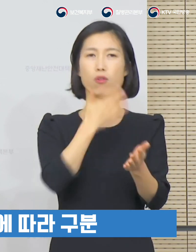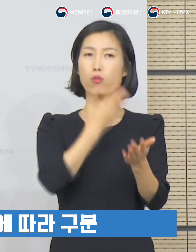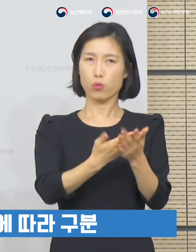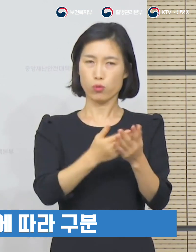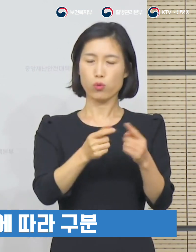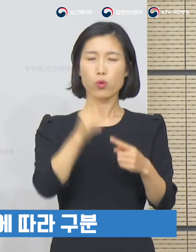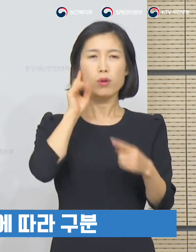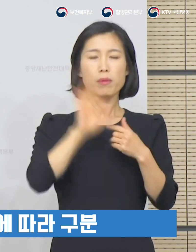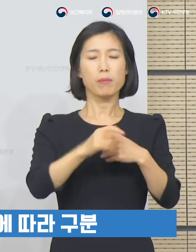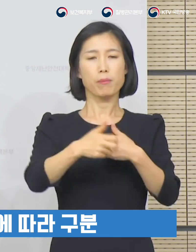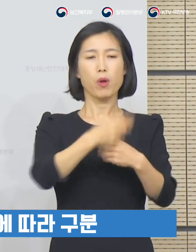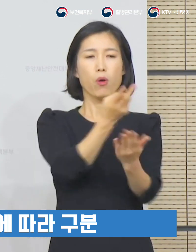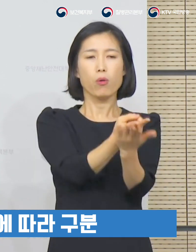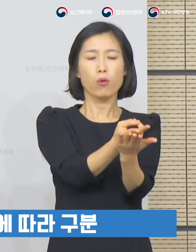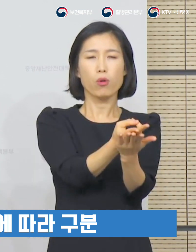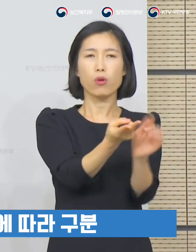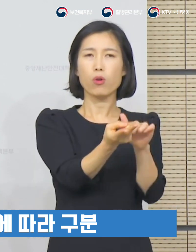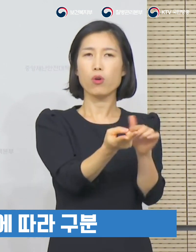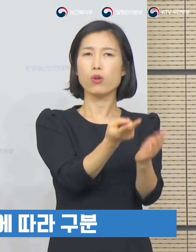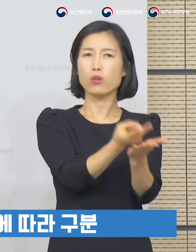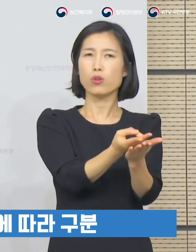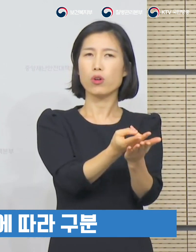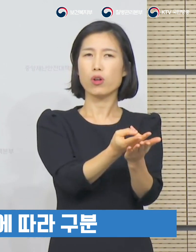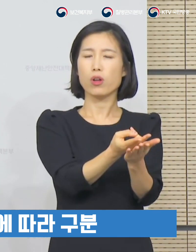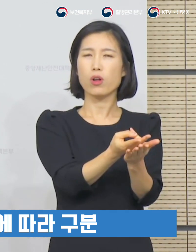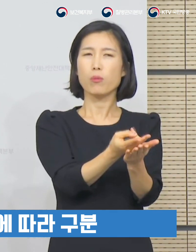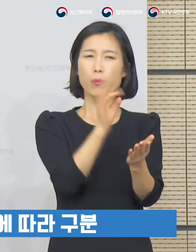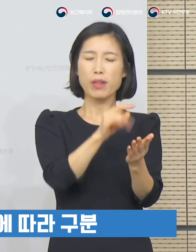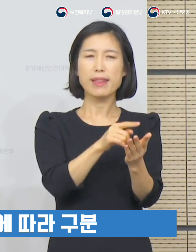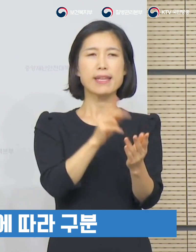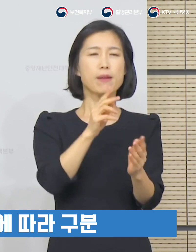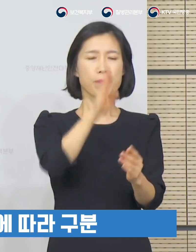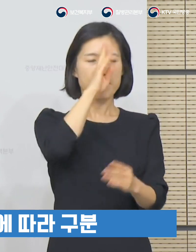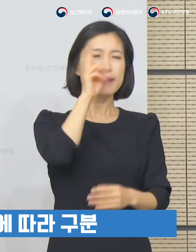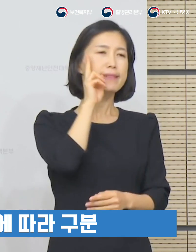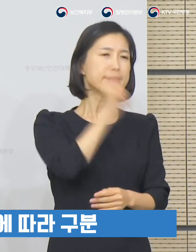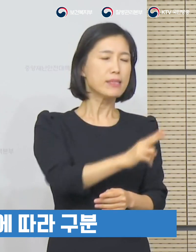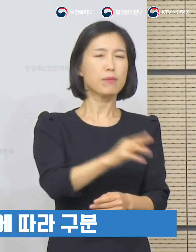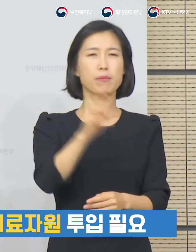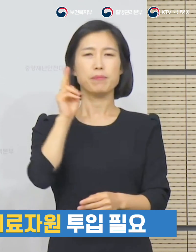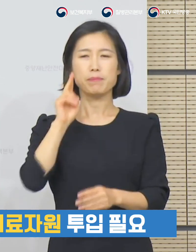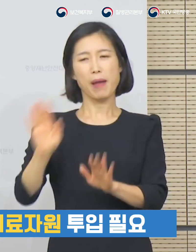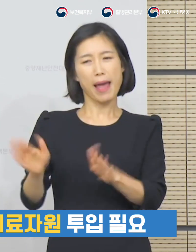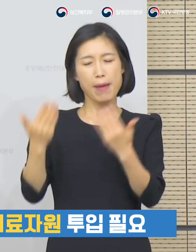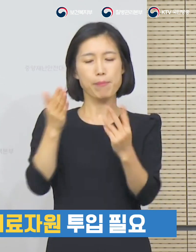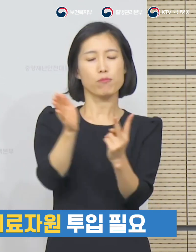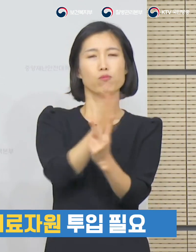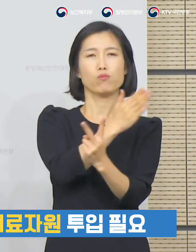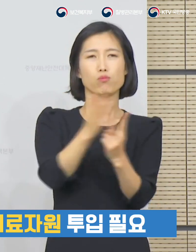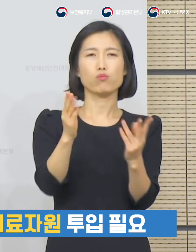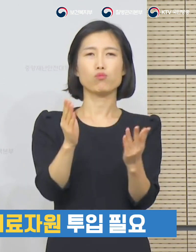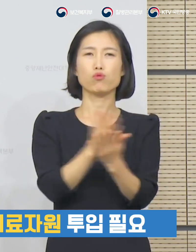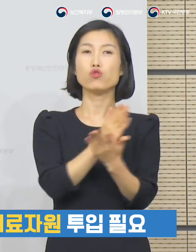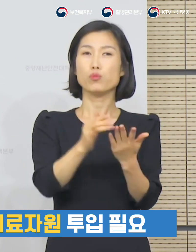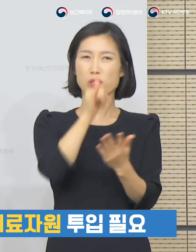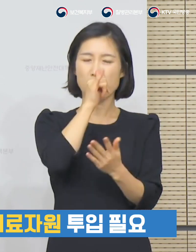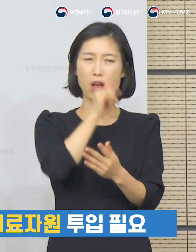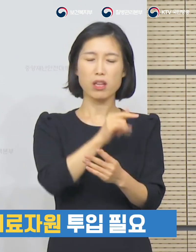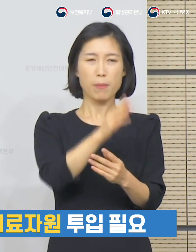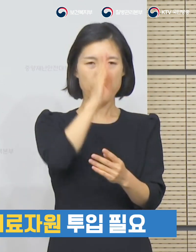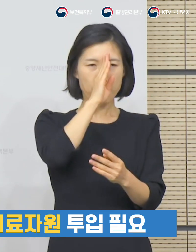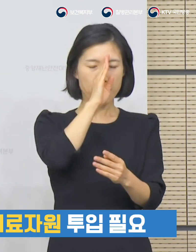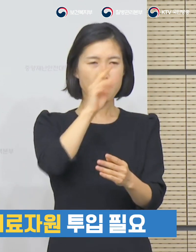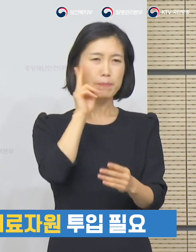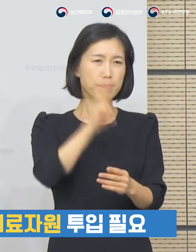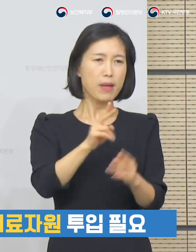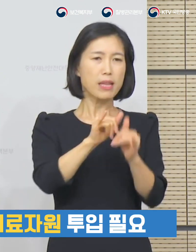전체적으로 병상들을 중증도에 따라서 구분을 하고 있습니다만 최중증의 환자를 치료하기